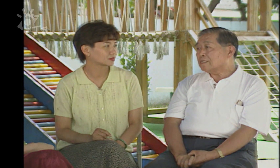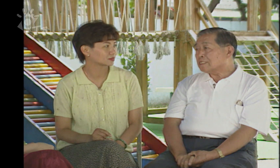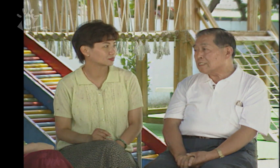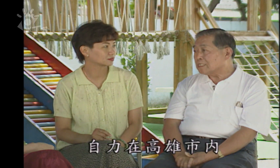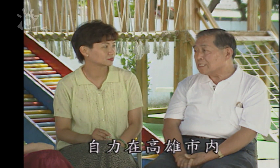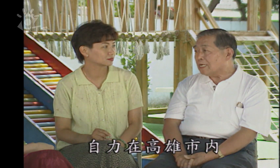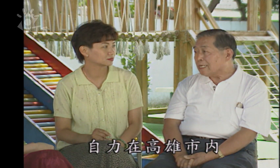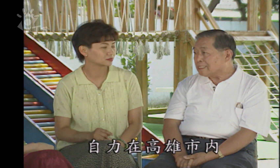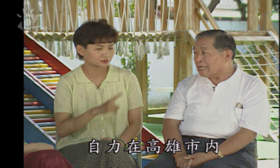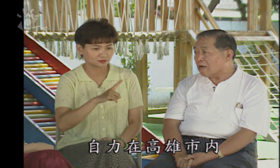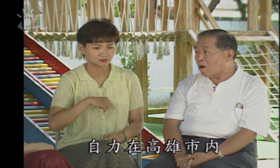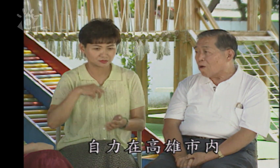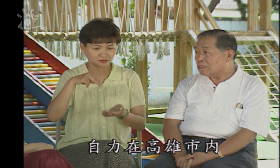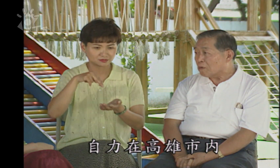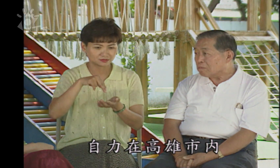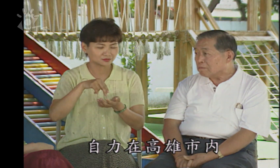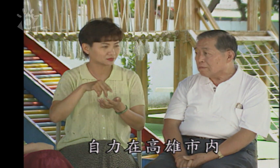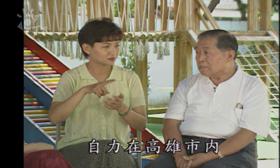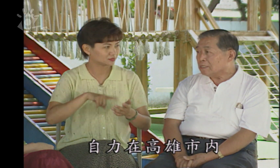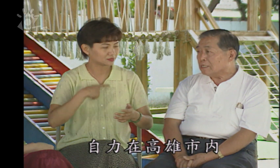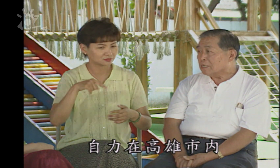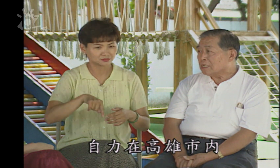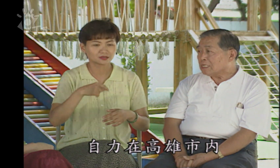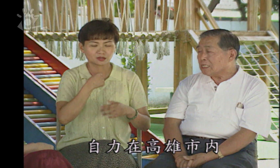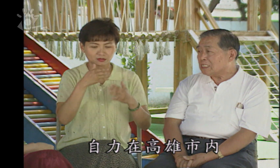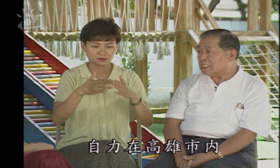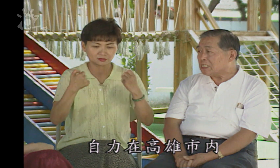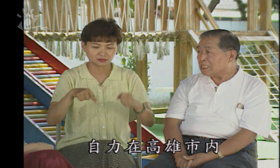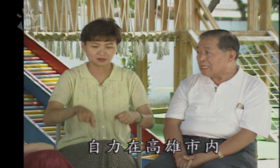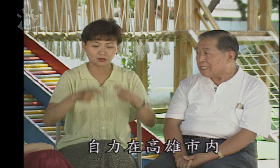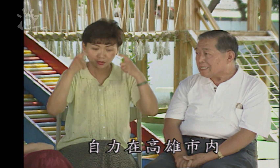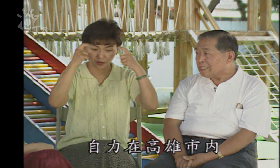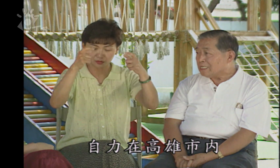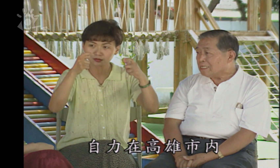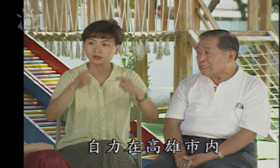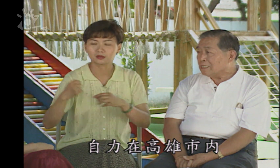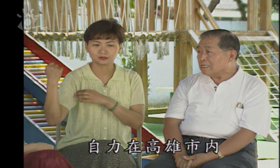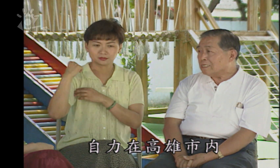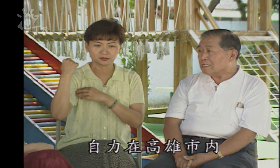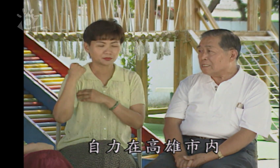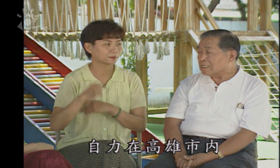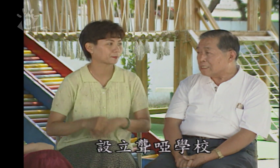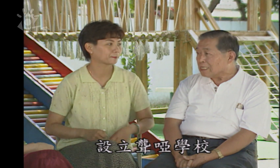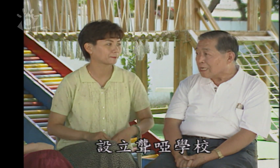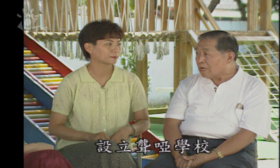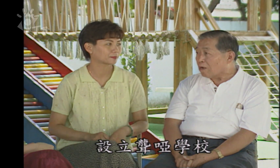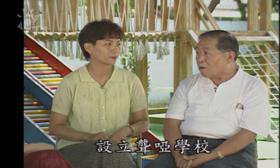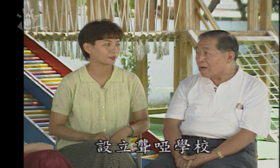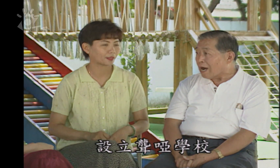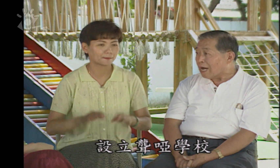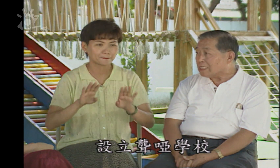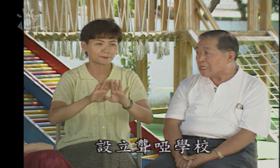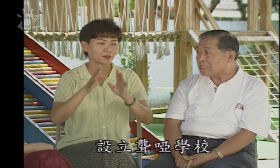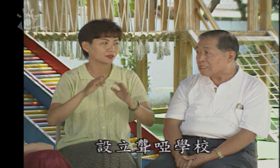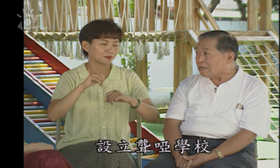致力在高雄西立适应聋哑学校。